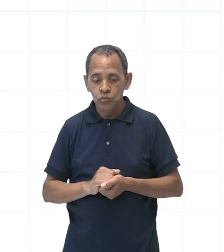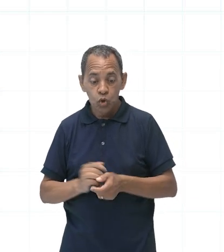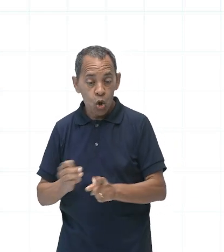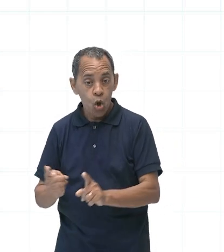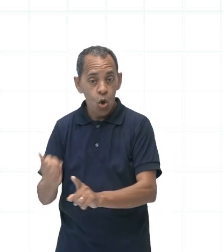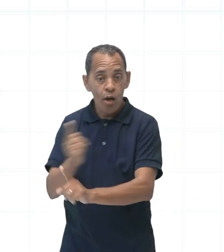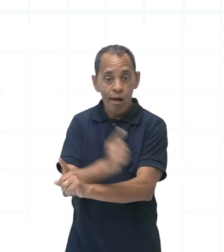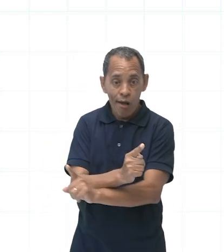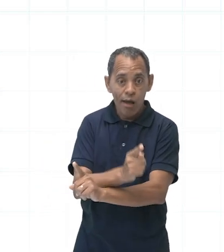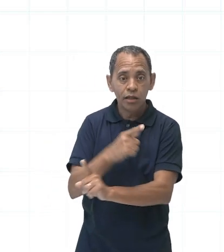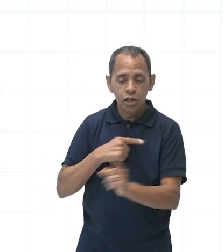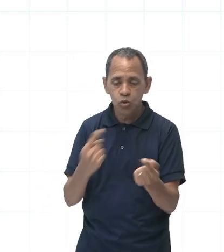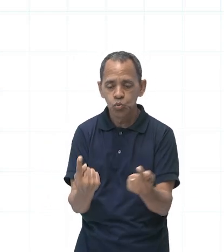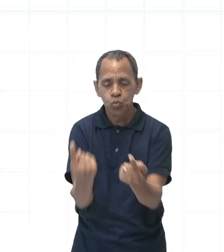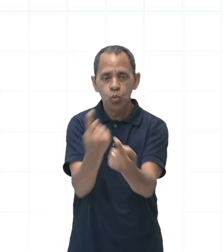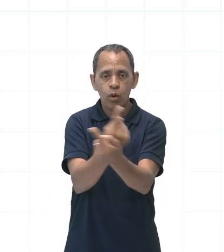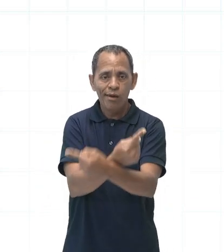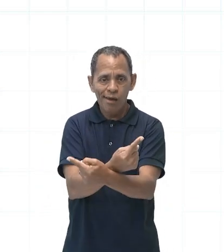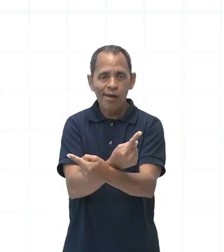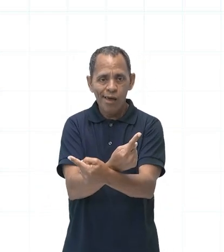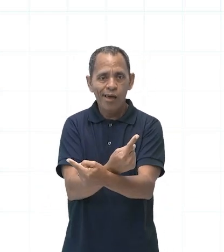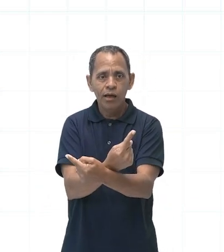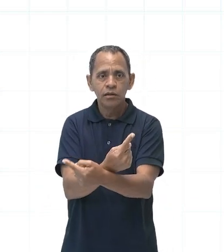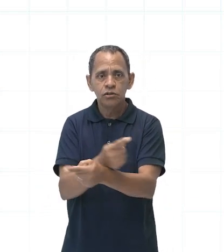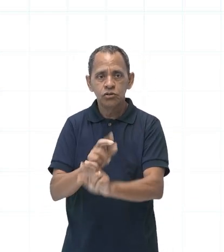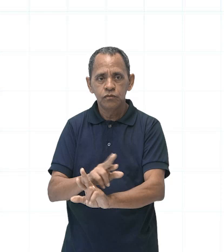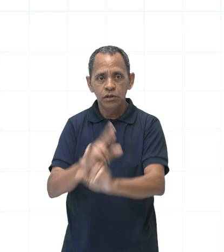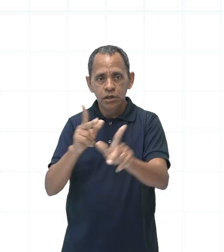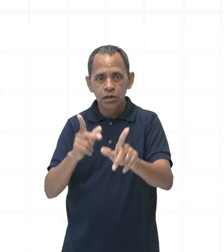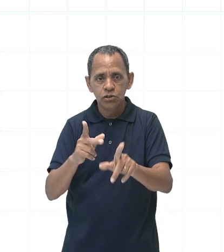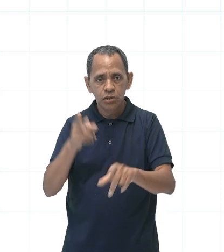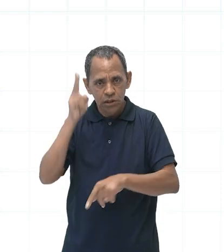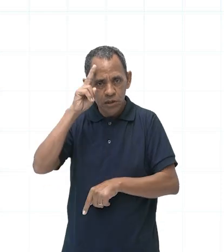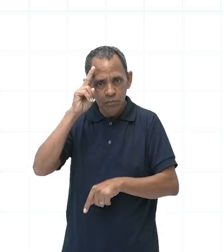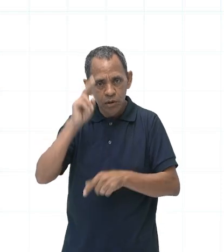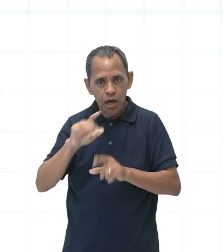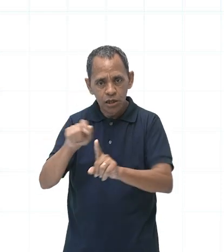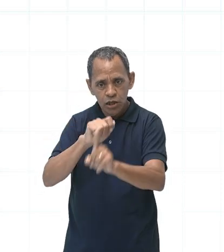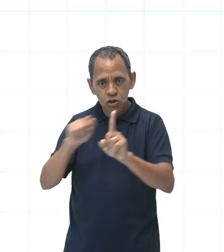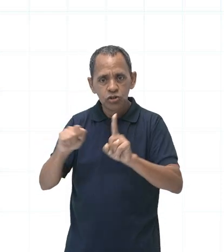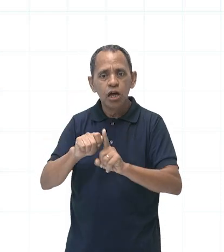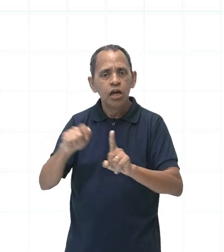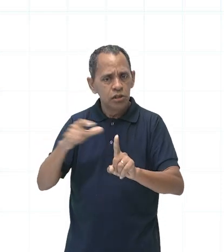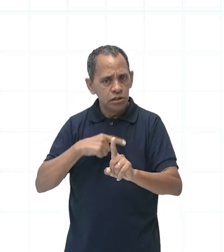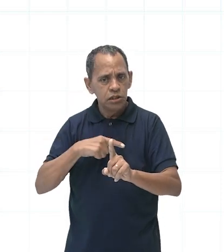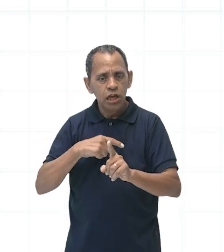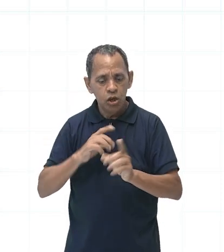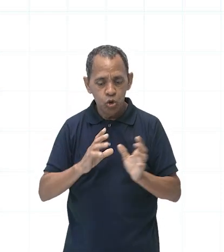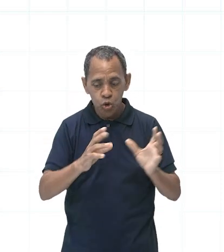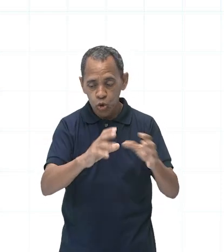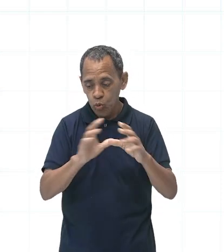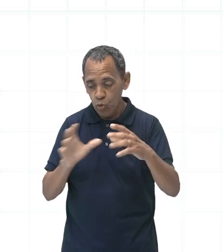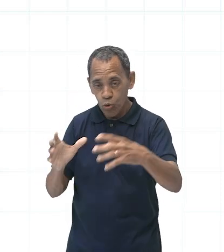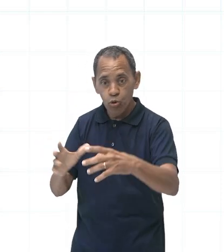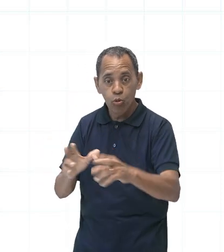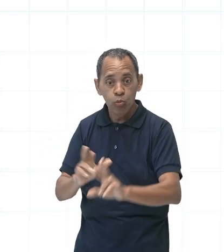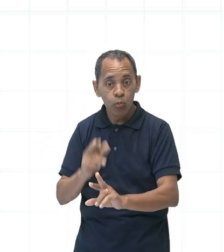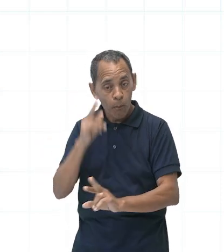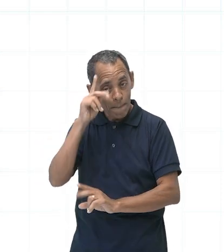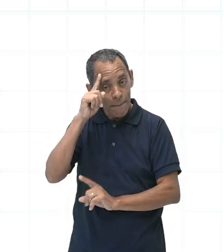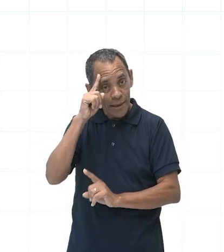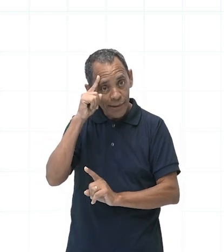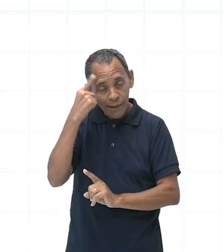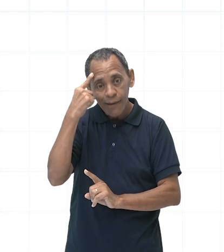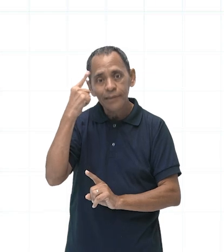trouxe aqui um contraponto, né? Porque vocês têm que lembrar que a sociedade vive aí de contrapontos. Cada grupo pensa de uma forma. Eu trouxe aqui